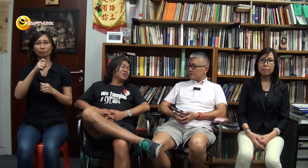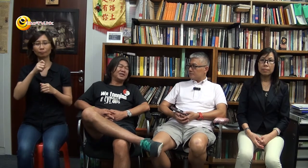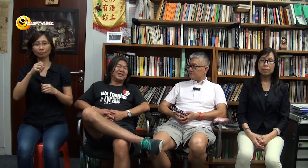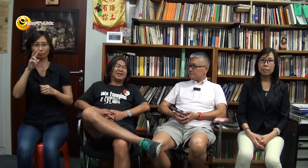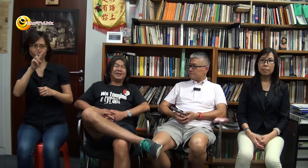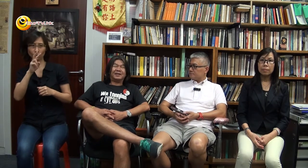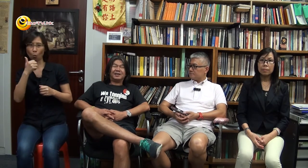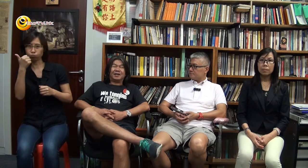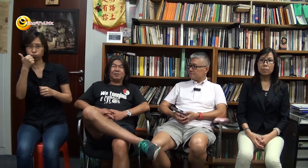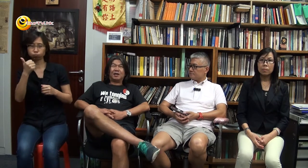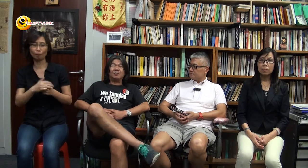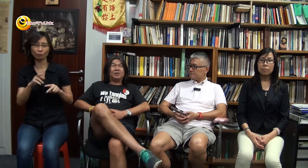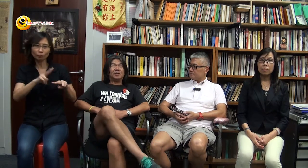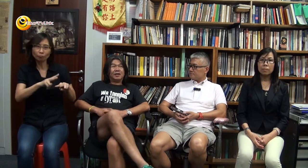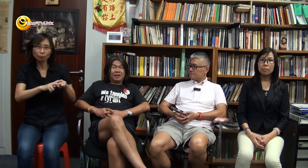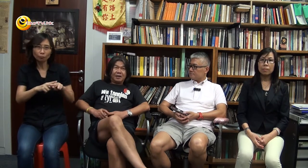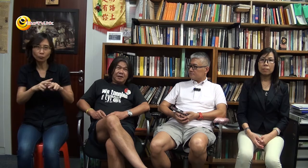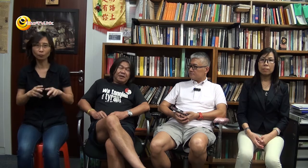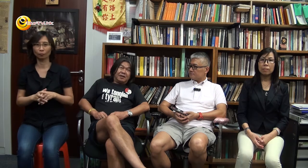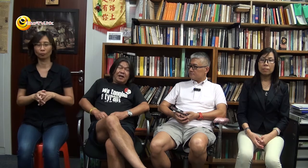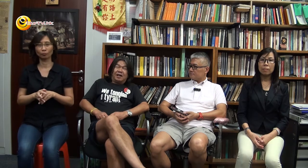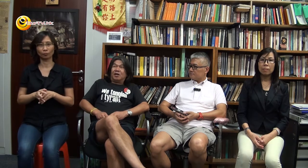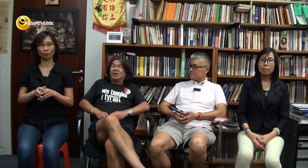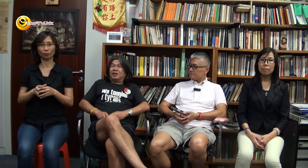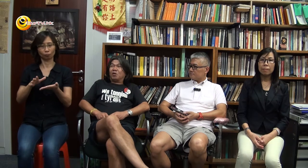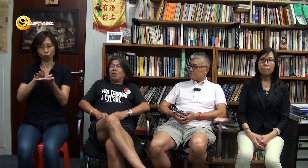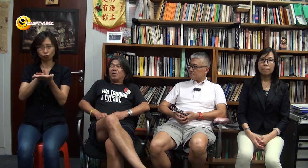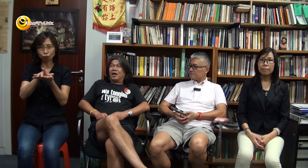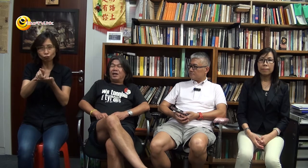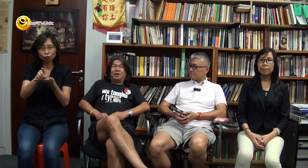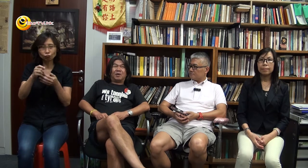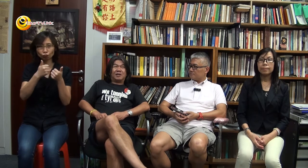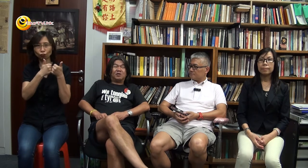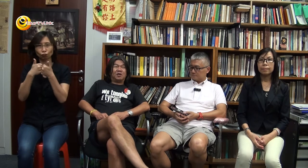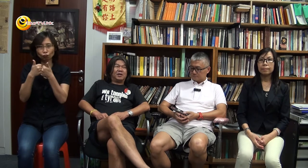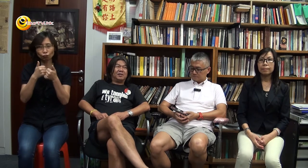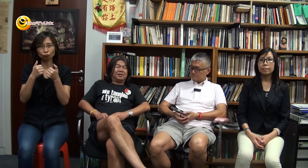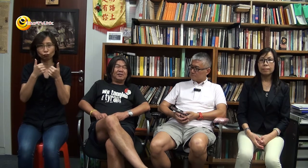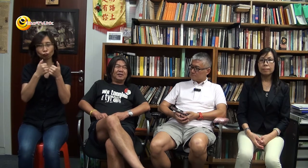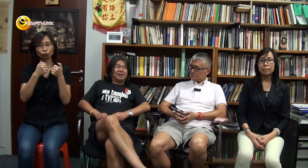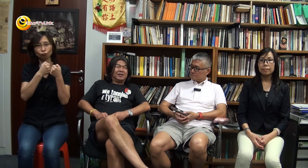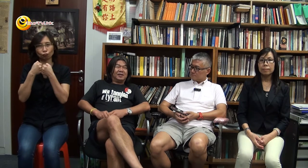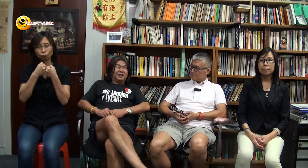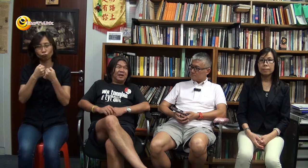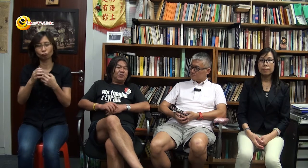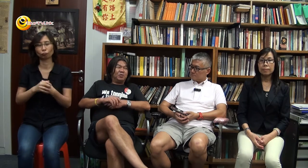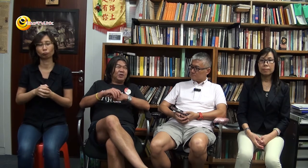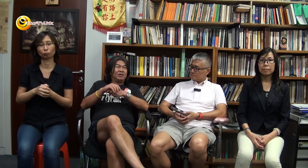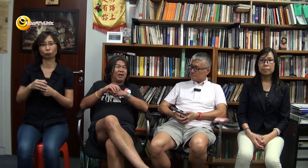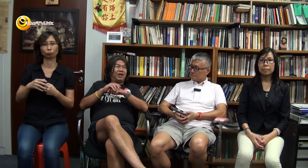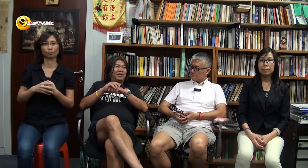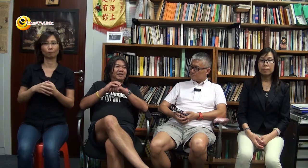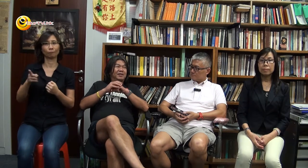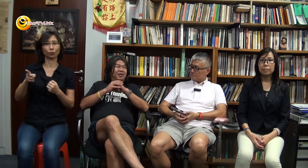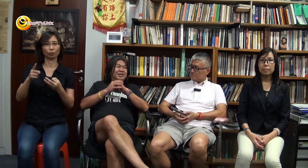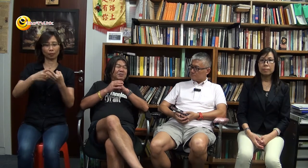產黨統戰嘅，係咪啊？咁呢個劉江華喺民建聯裏邊。原本